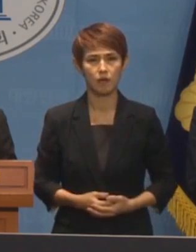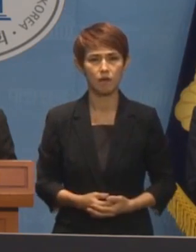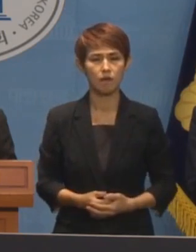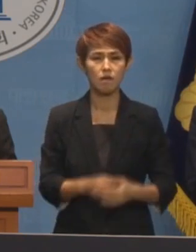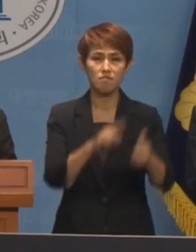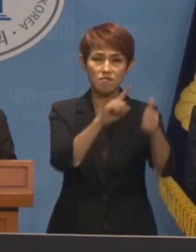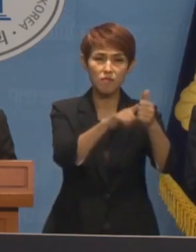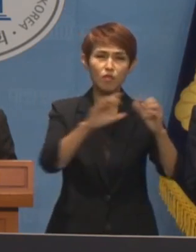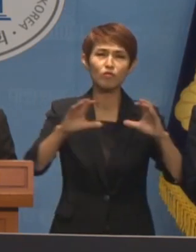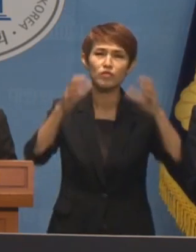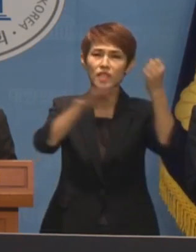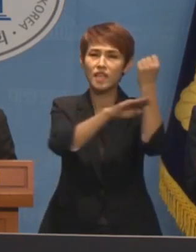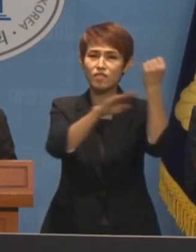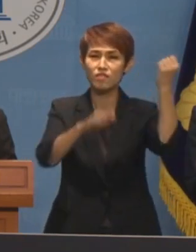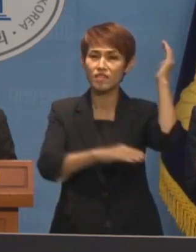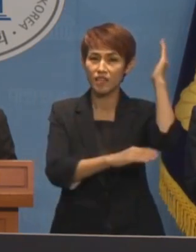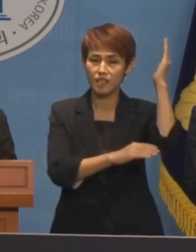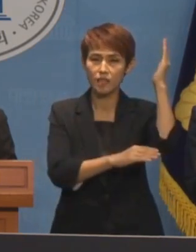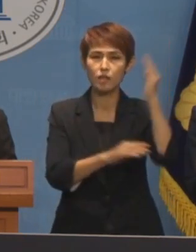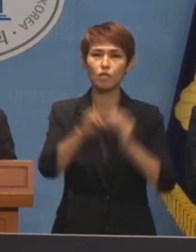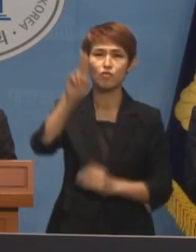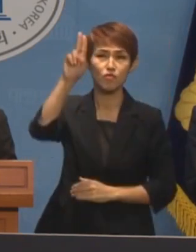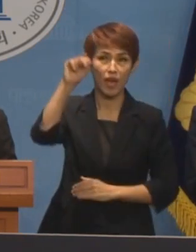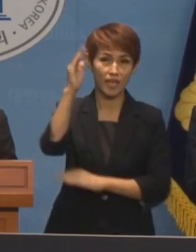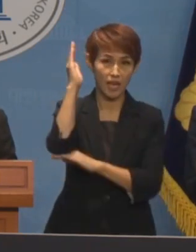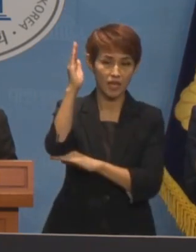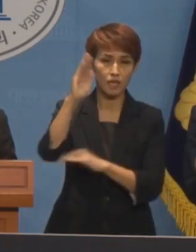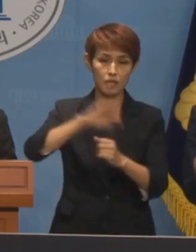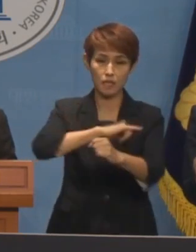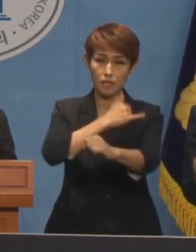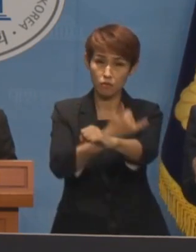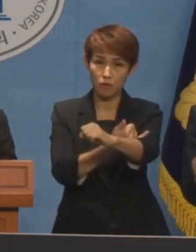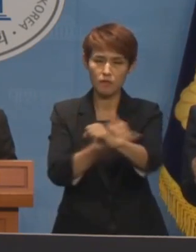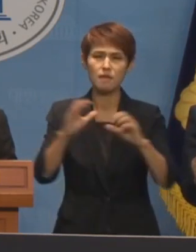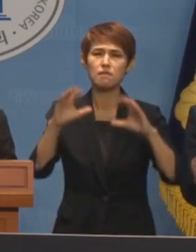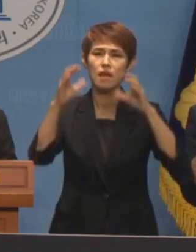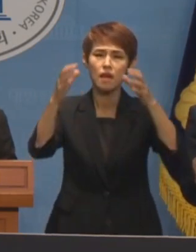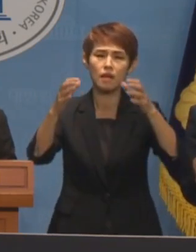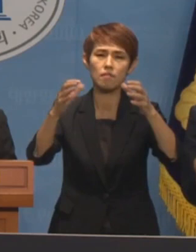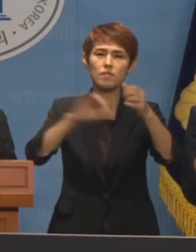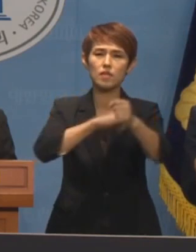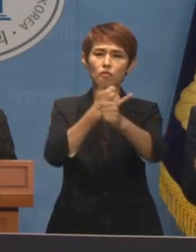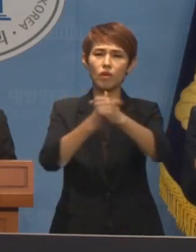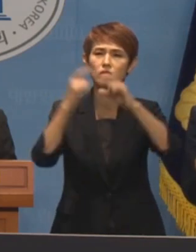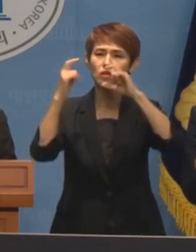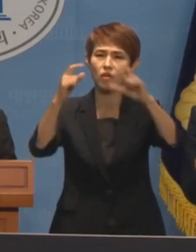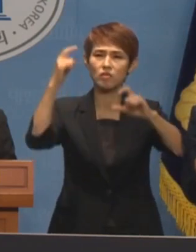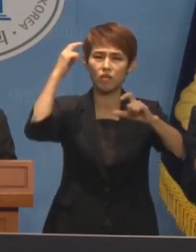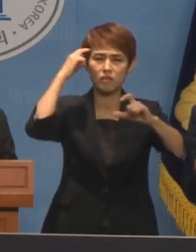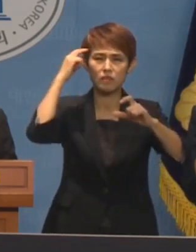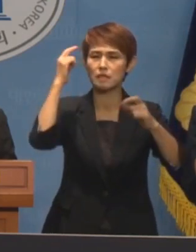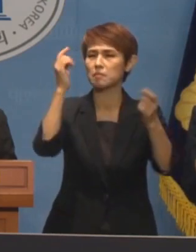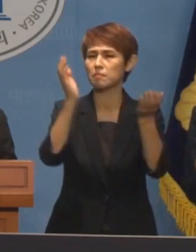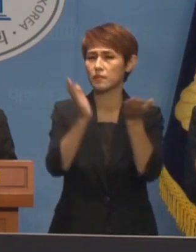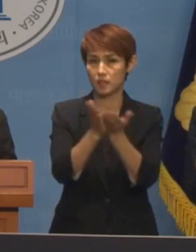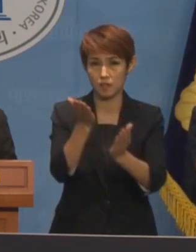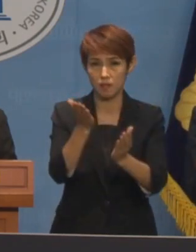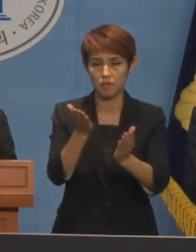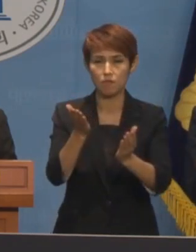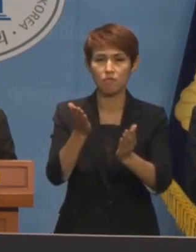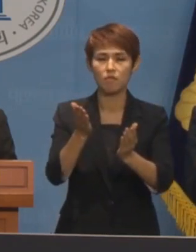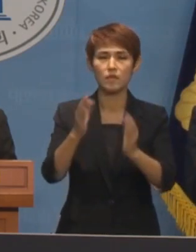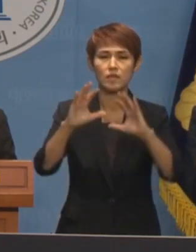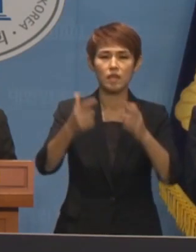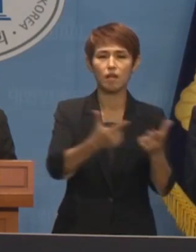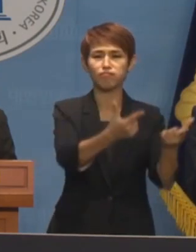기준을 들먹이며 오늘날 유엔이 말하는 인권이 세계 인권 선언 정신에서 벗어나고 인류 보편